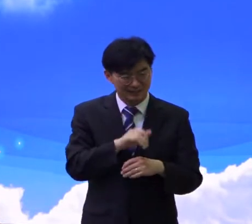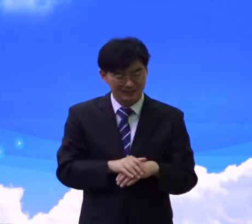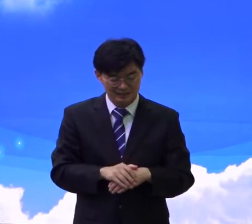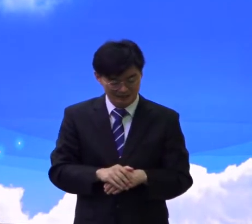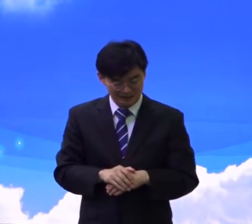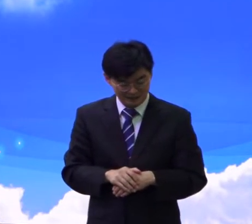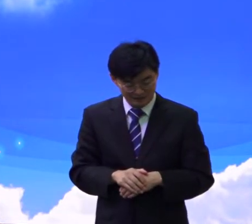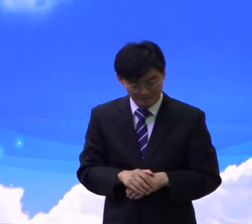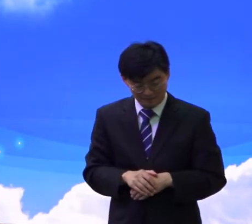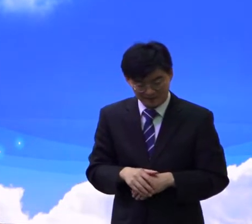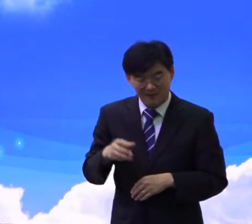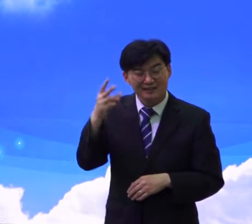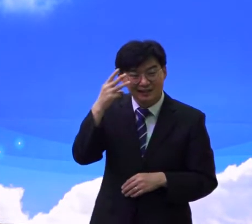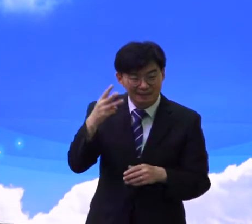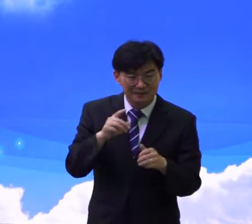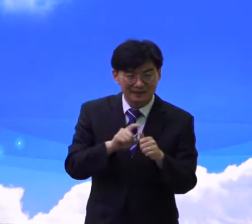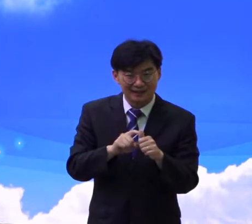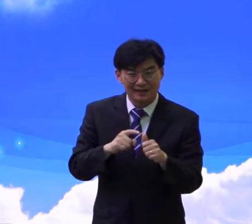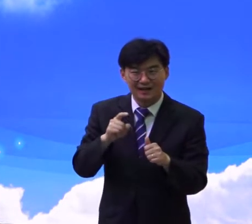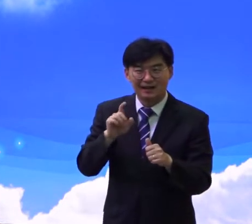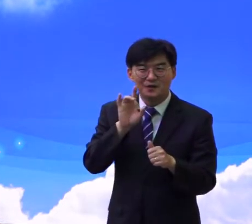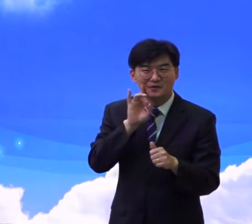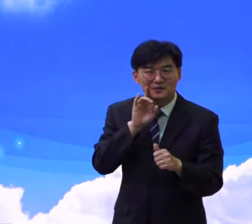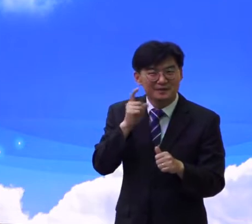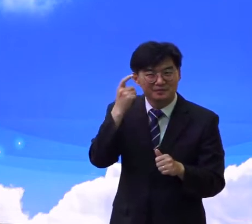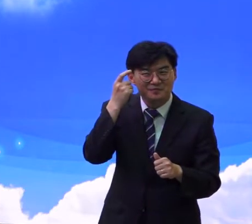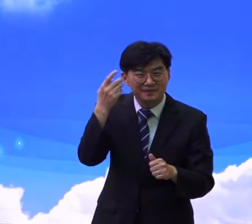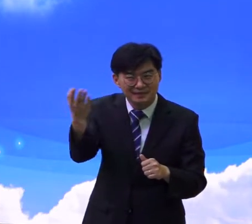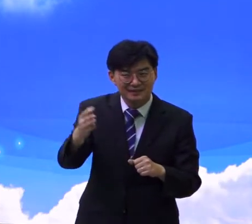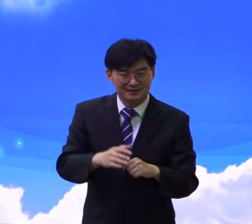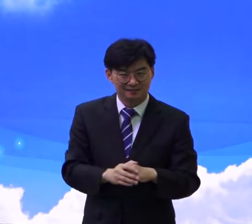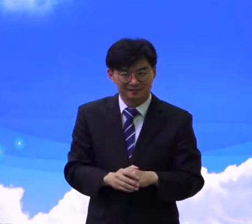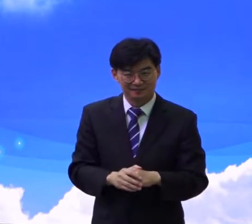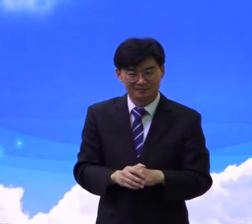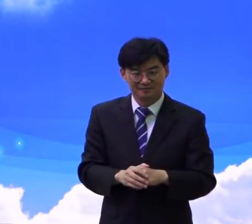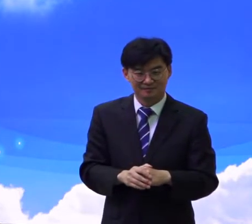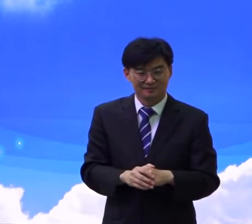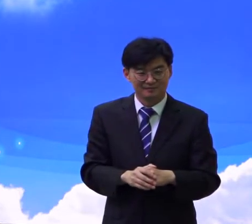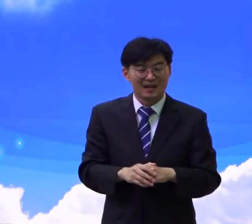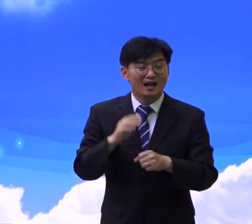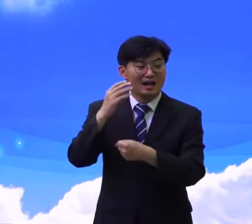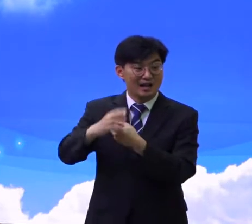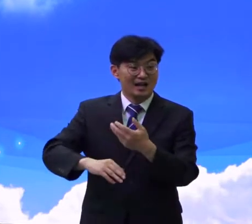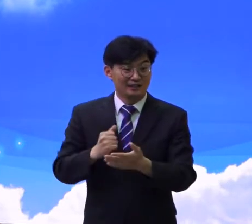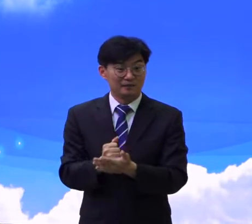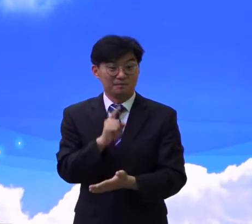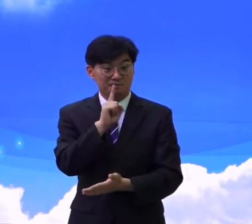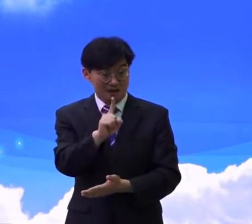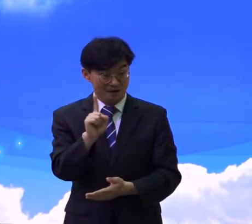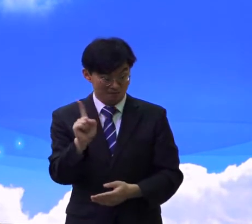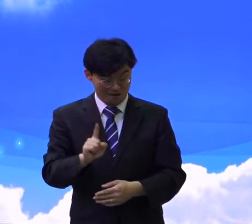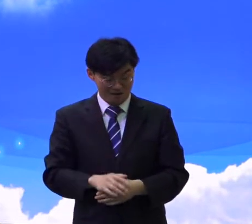그런 예레미야의 질문에 하나님이 주신 대답의 의미는 이렇습니다. 예레미야야,